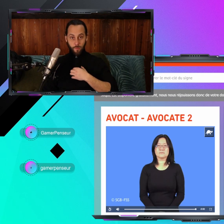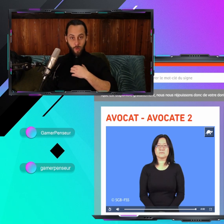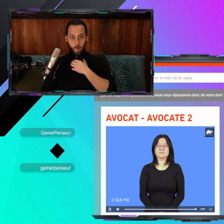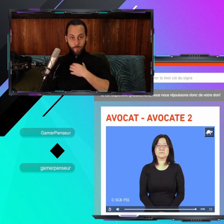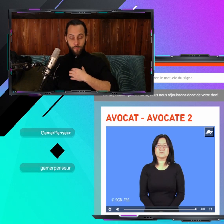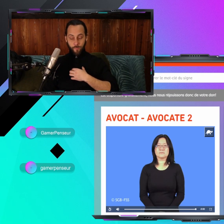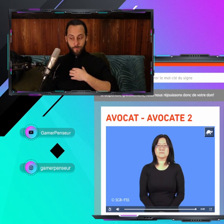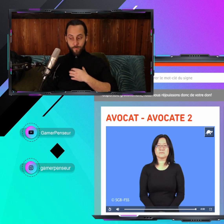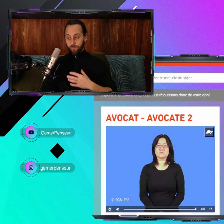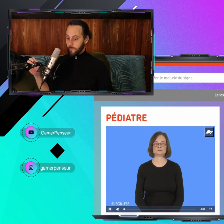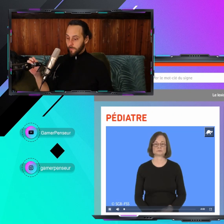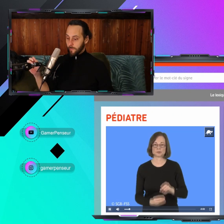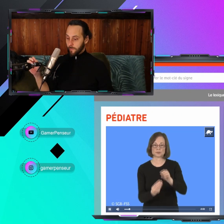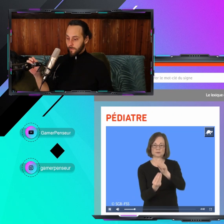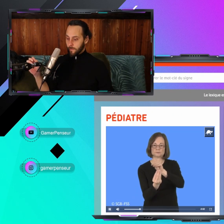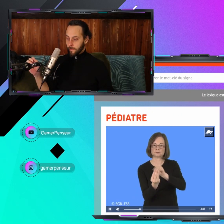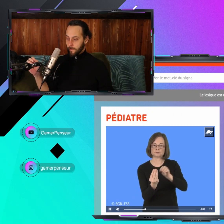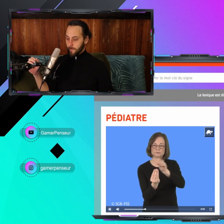Avocat.